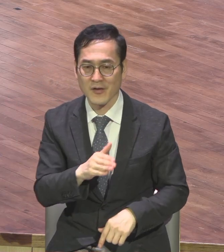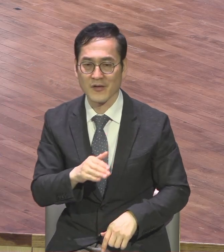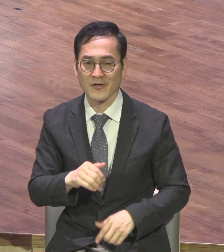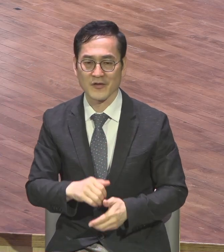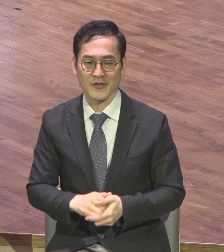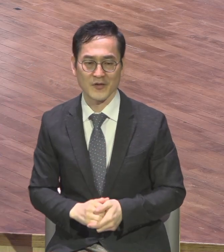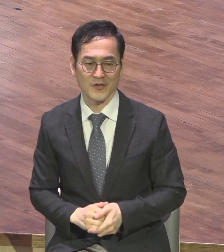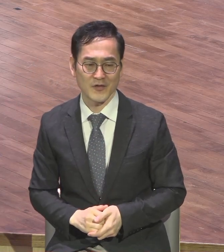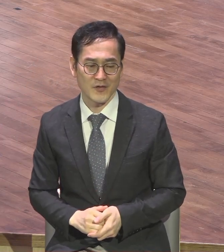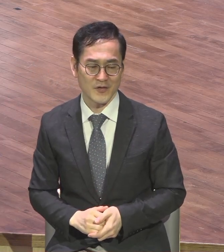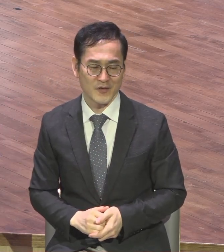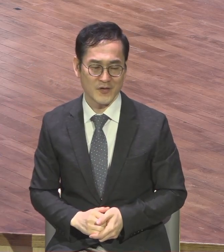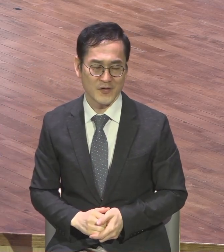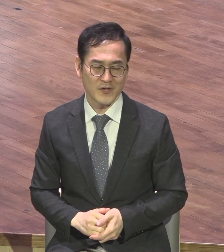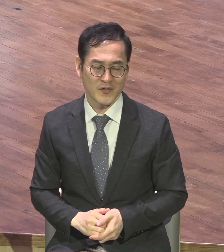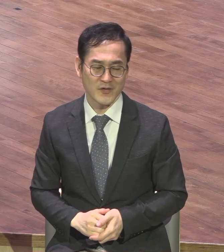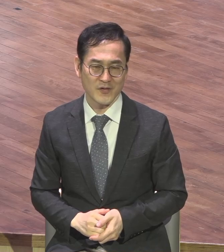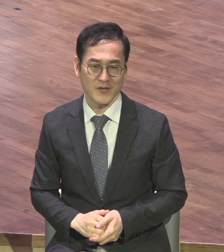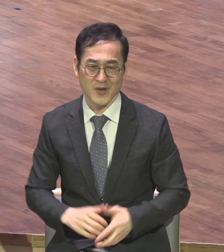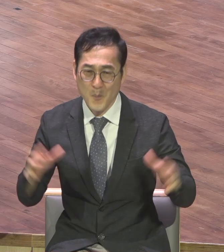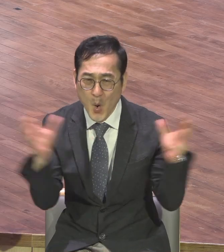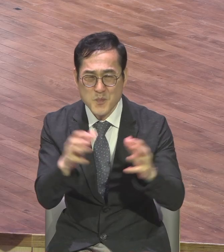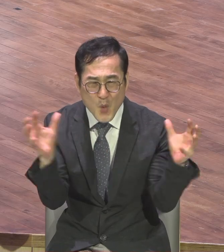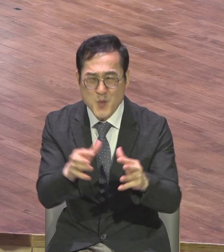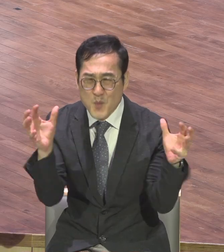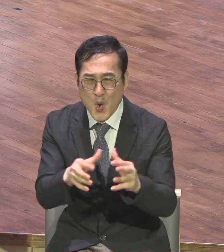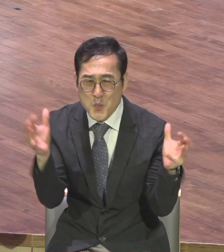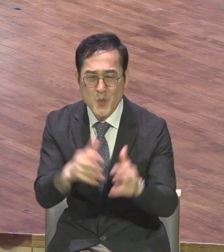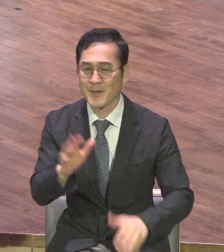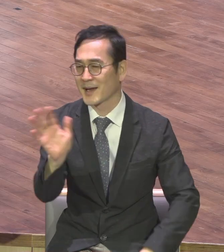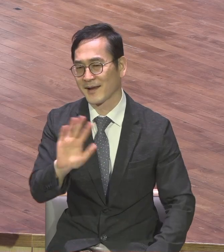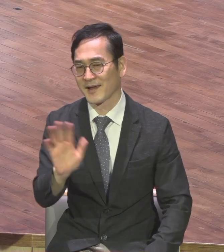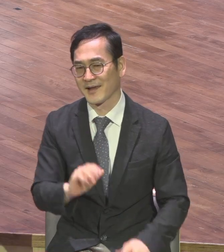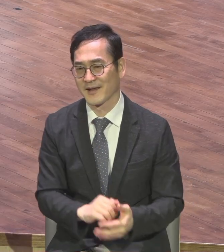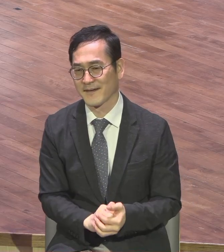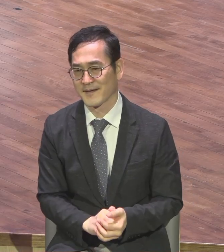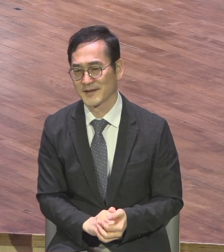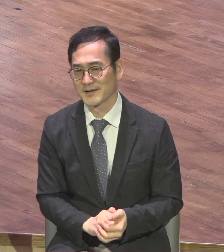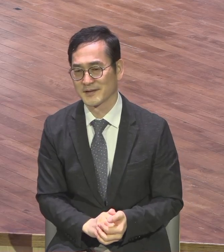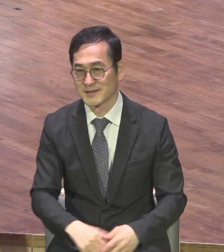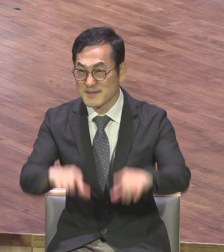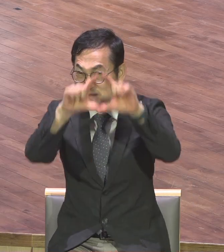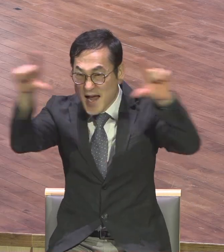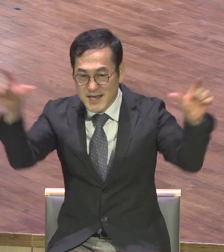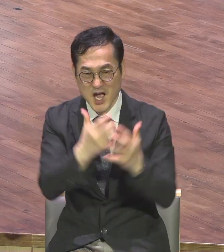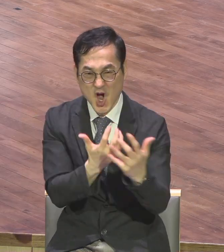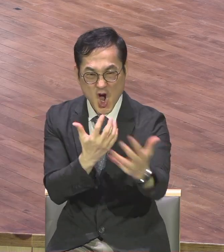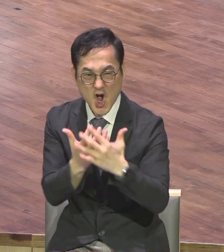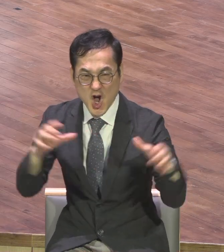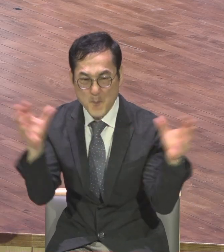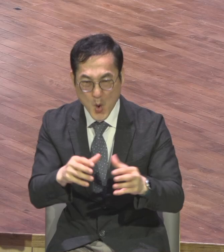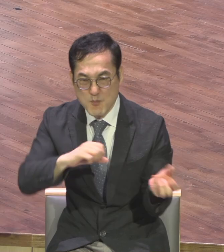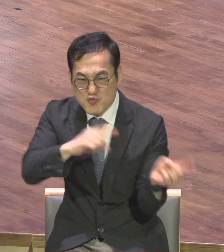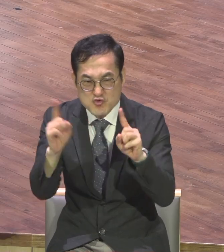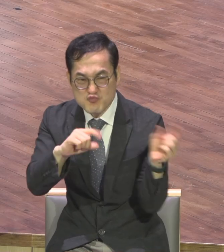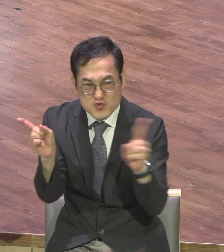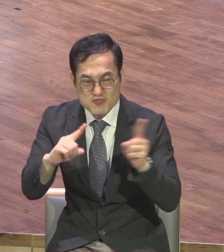저는 전혀 집회를 하지 않았습니다. 전혀 다른 거 하지 않았습니다. 오직 복음만